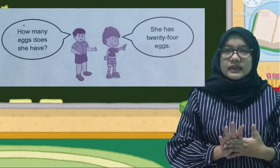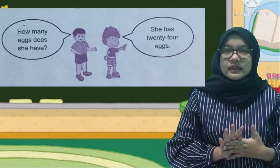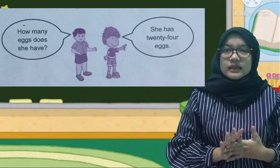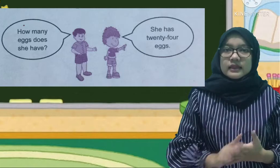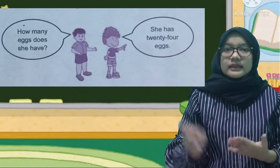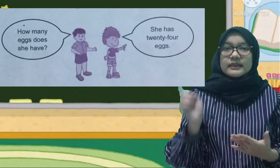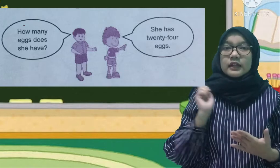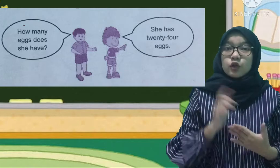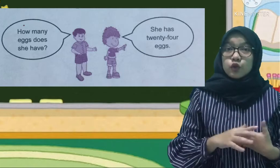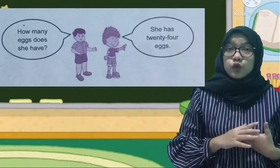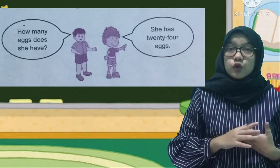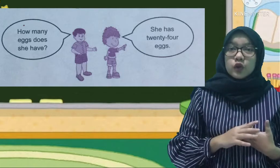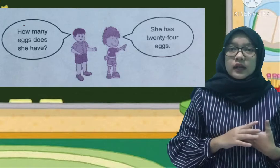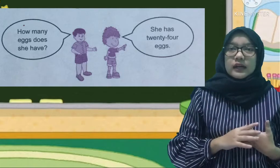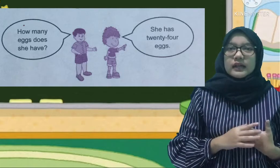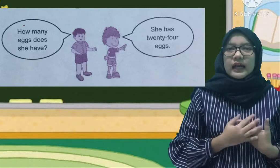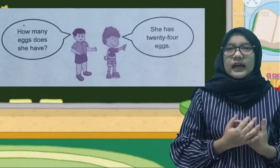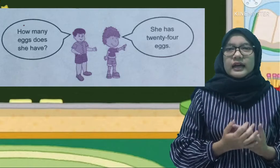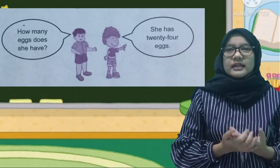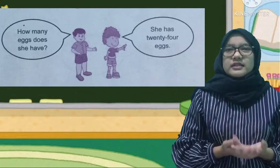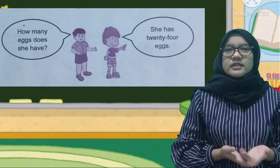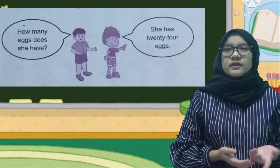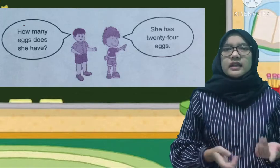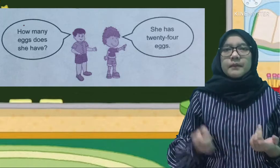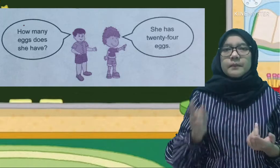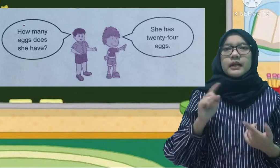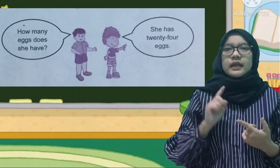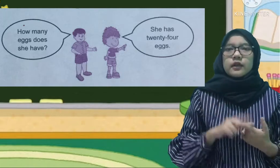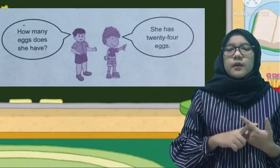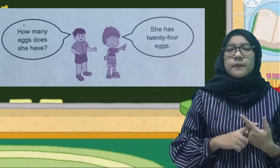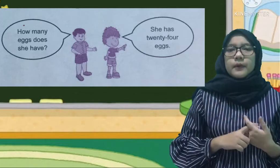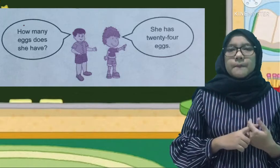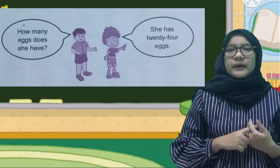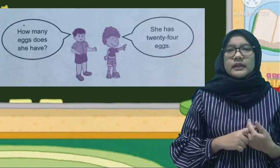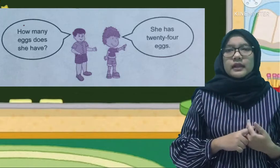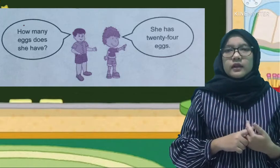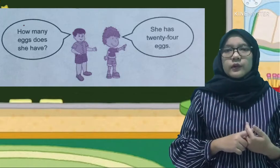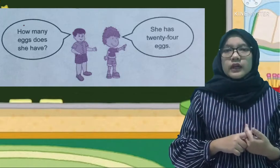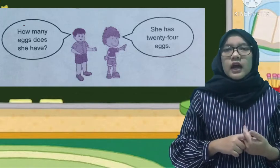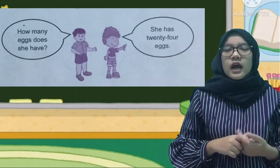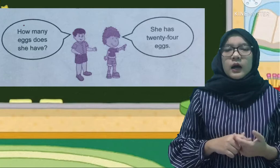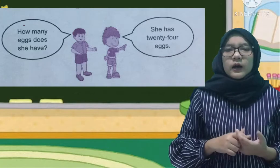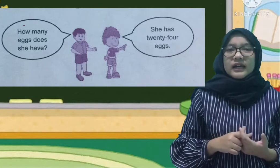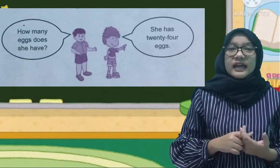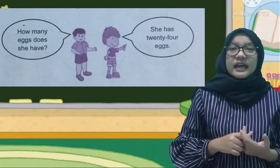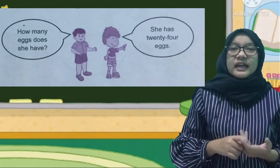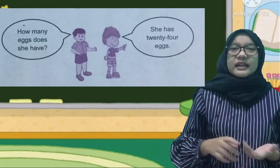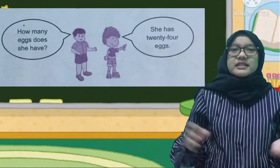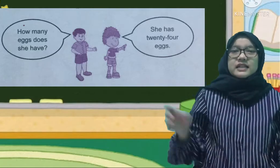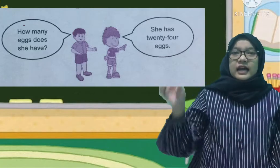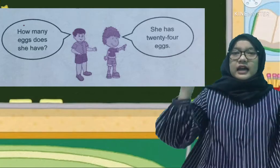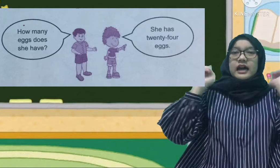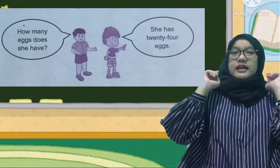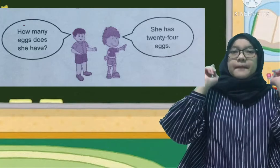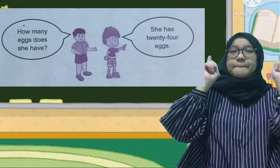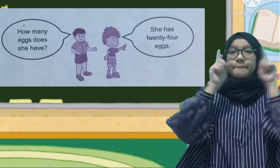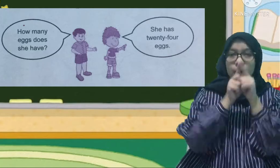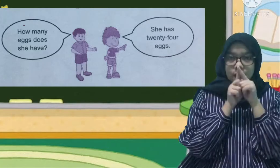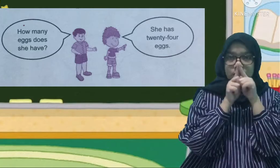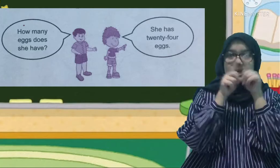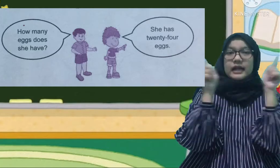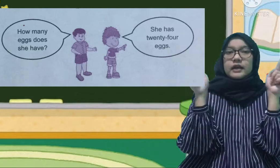24 telur. Nah, di situ dia memiliki 24 telur. Oke, nah sekarang